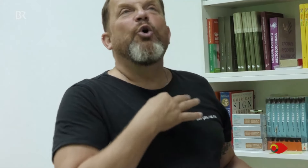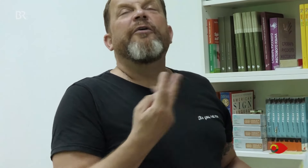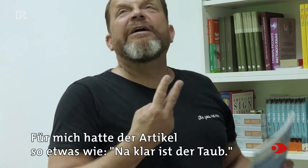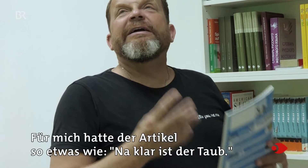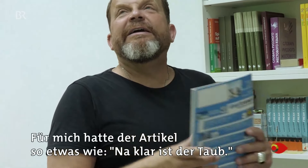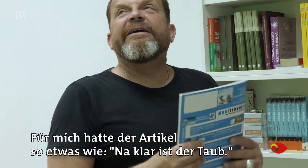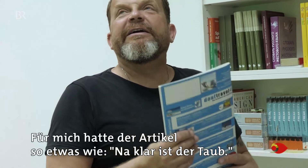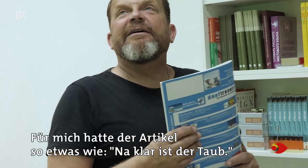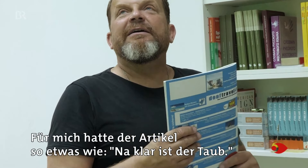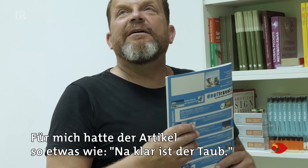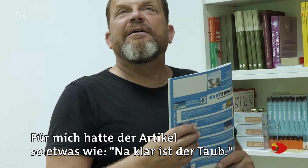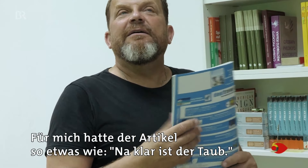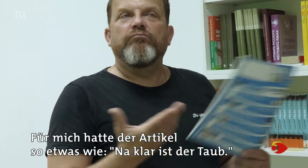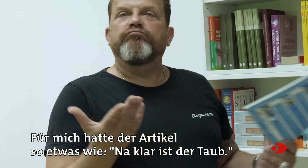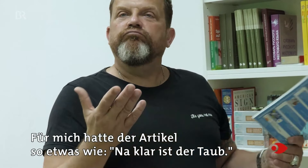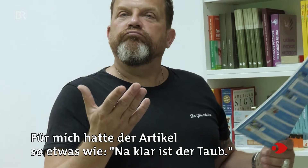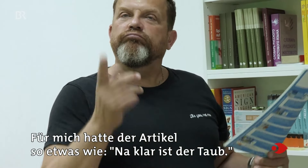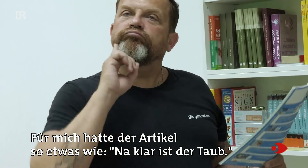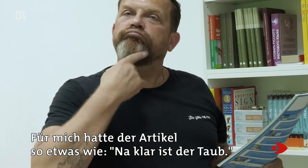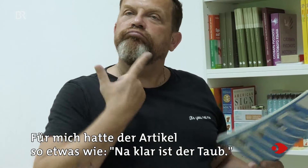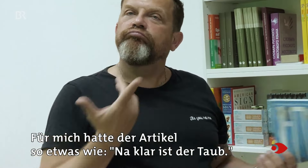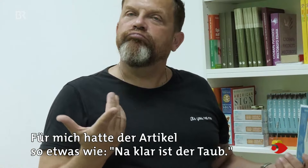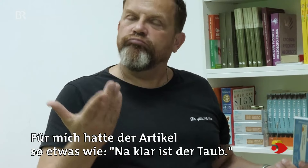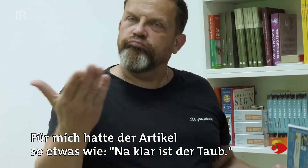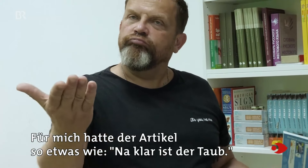Für mich hatte der Artikel so etwas wie: Na klar ist der taub.